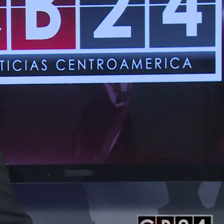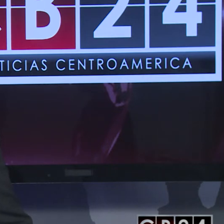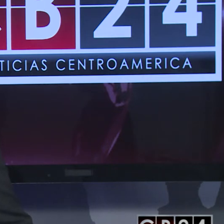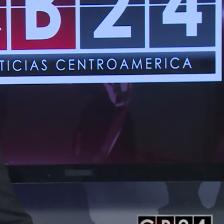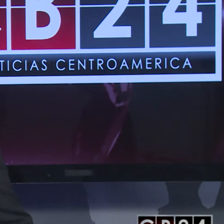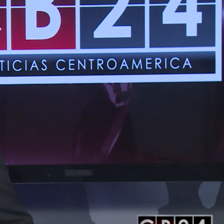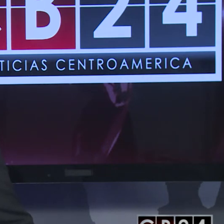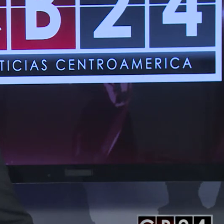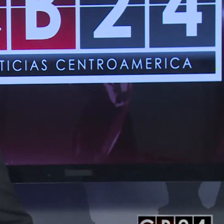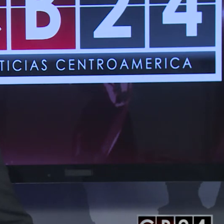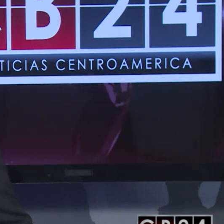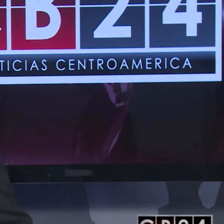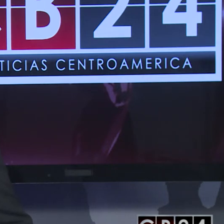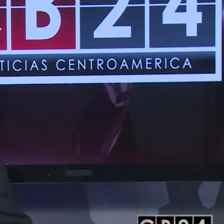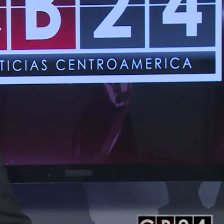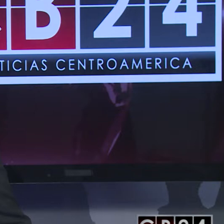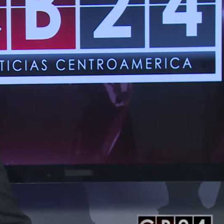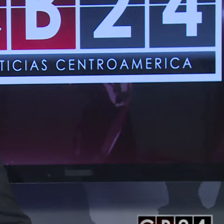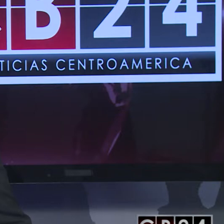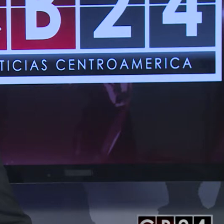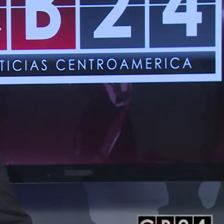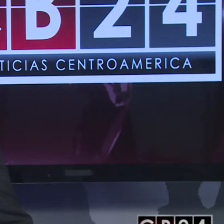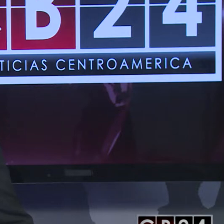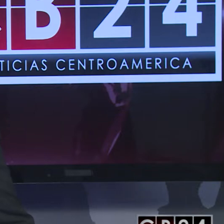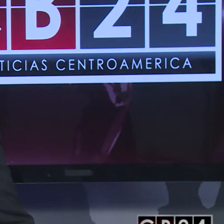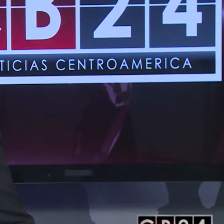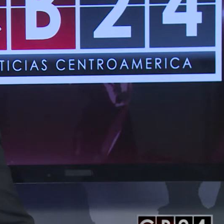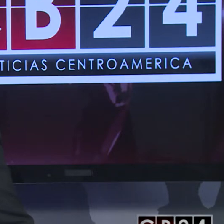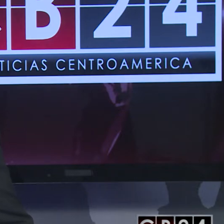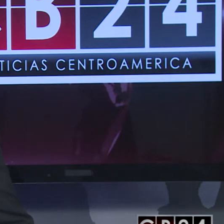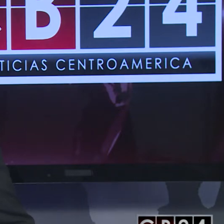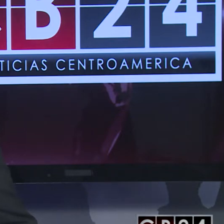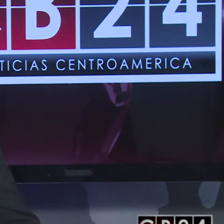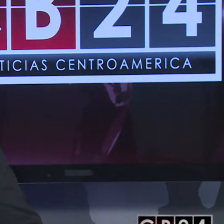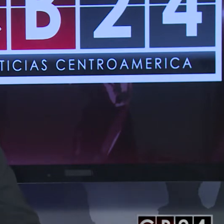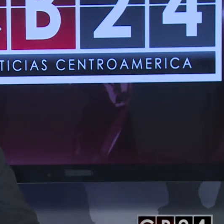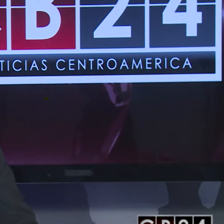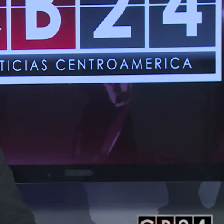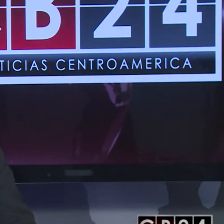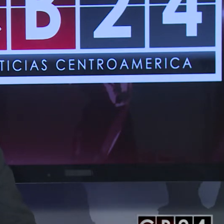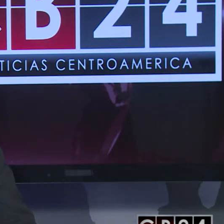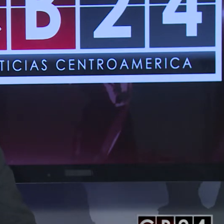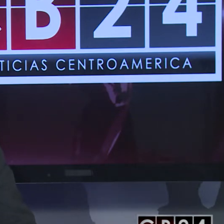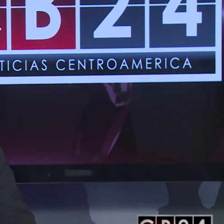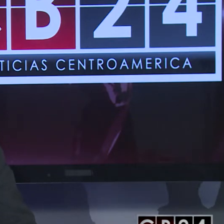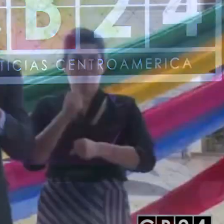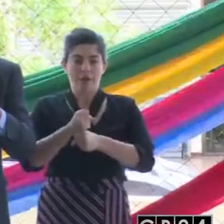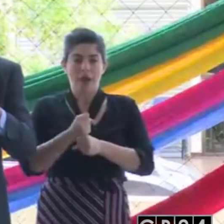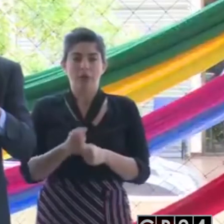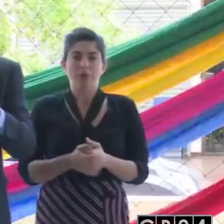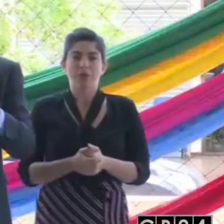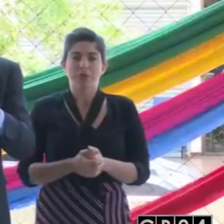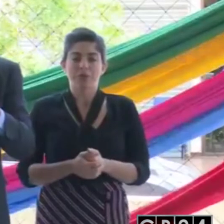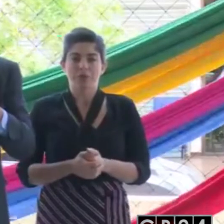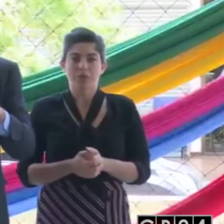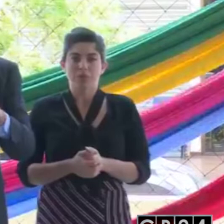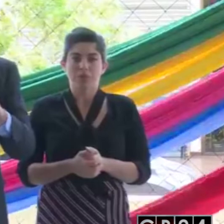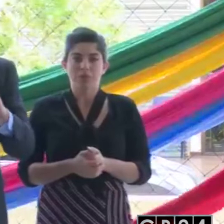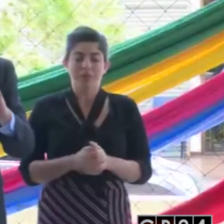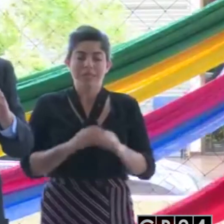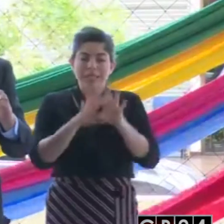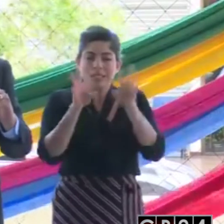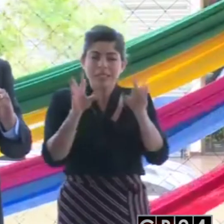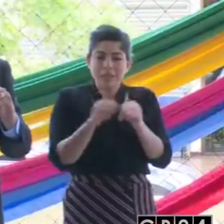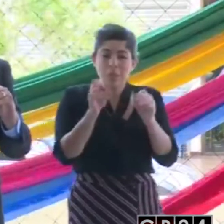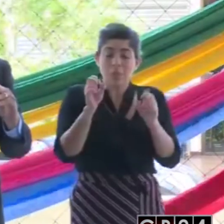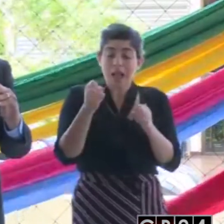baja escolaridad y en situación vulnerable para la inserción exitosa en el mercado laboral. Que tengamos